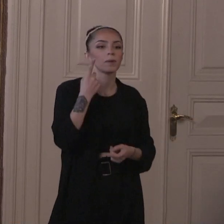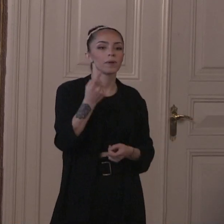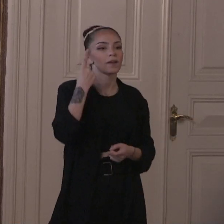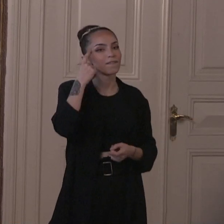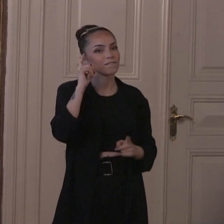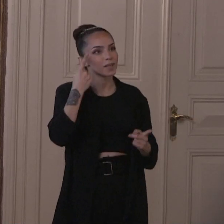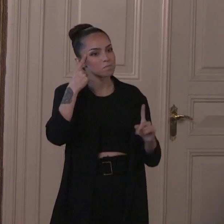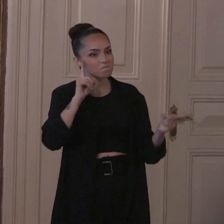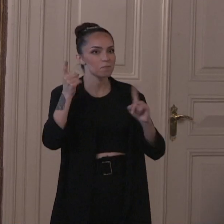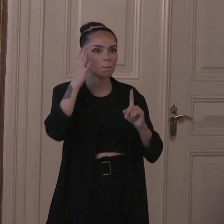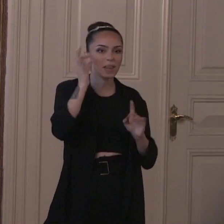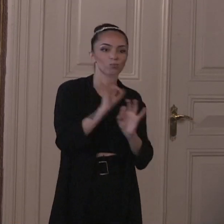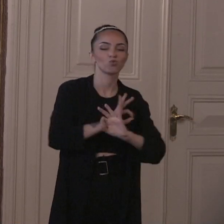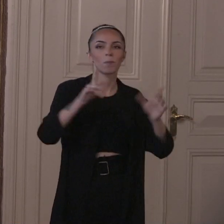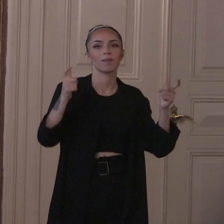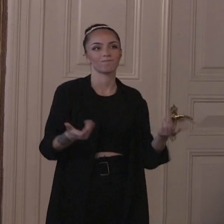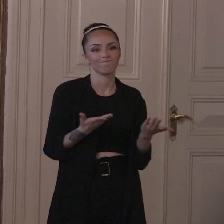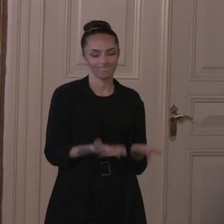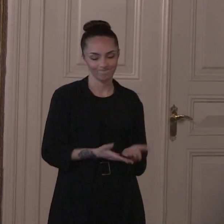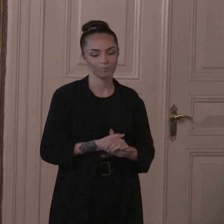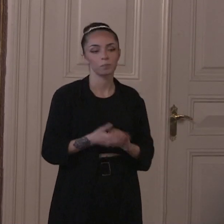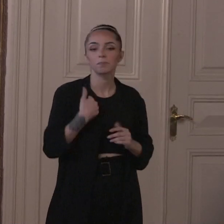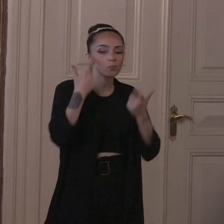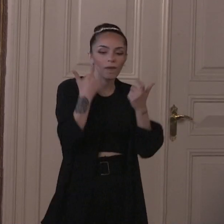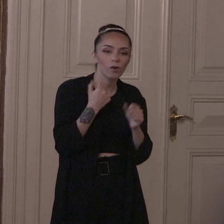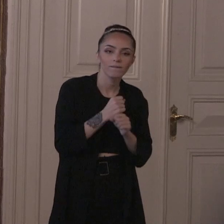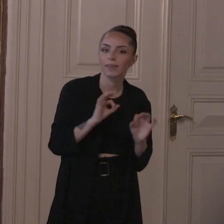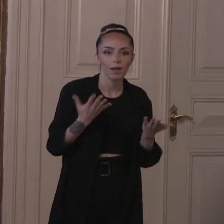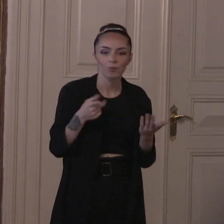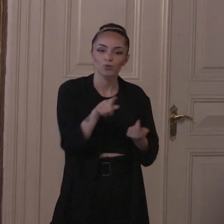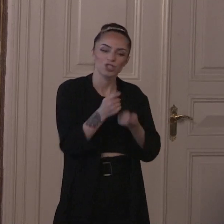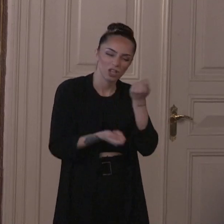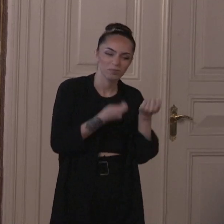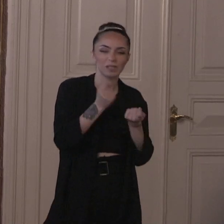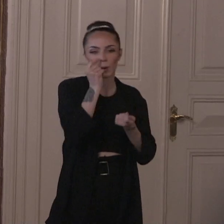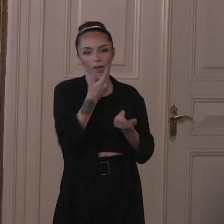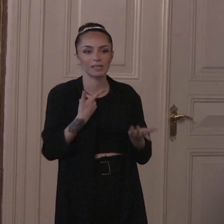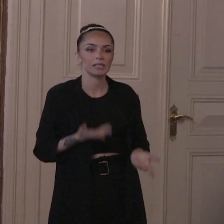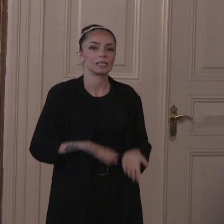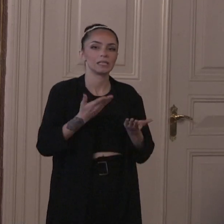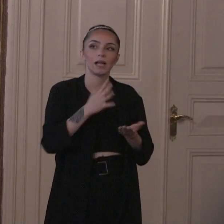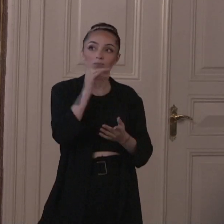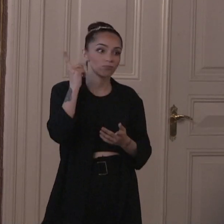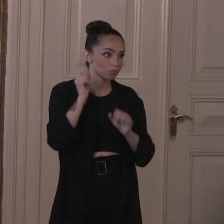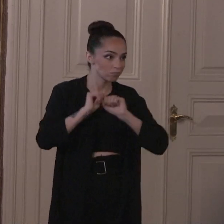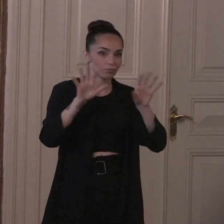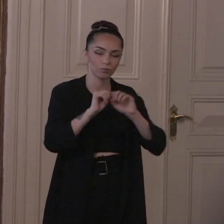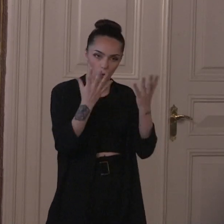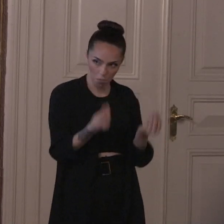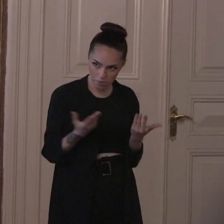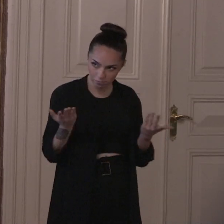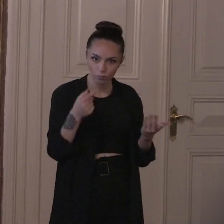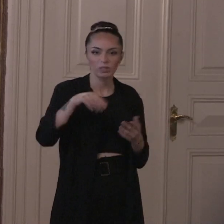irfan yuvasıdır. Bu vesileyle bize düşen tabii ki bu çalışmaları kolaylaştırmak, daha yaygınlaştırmak, buraya